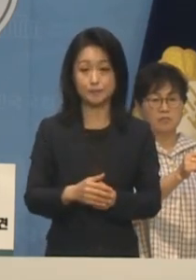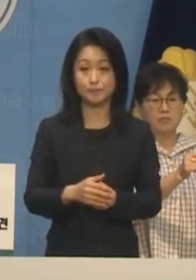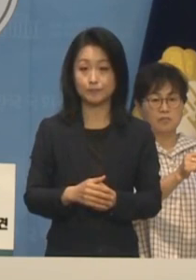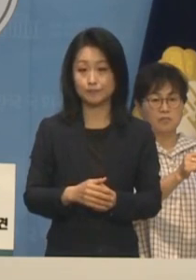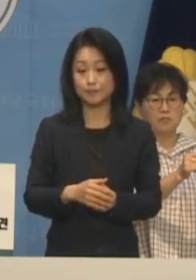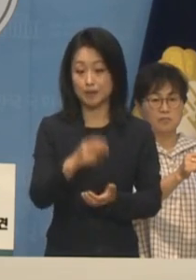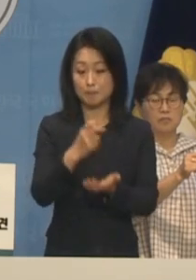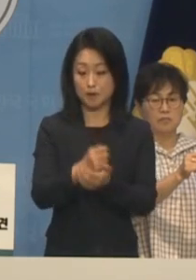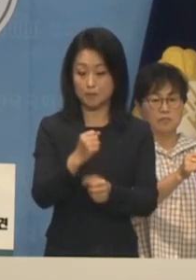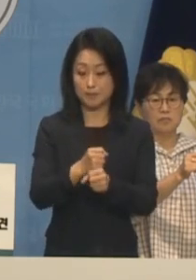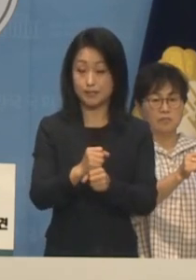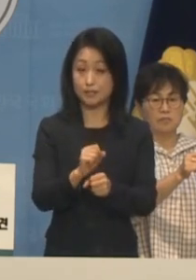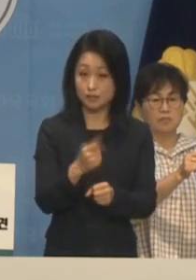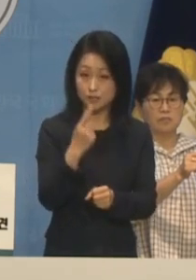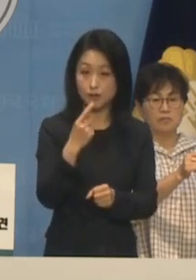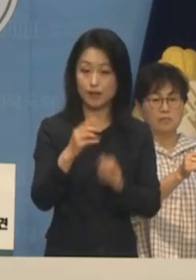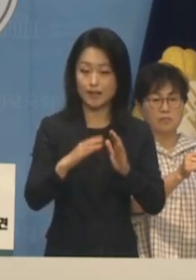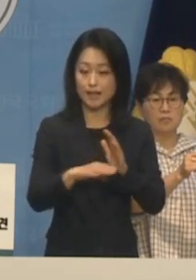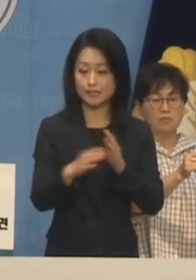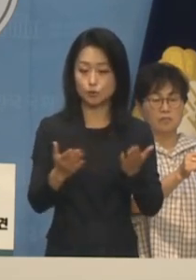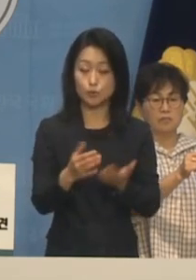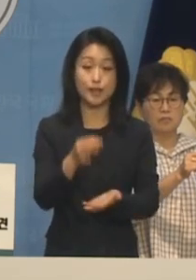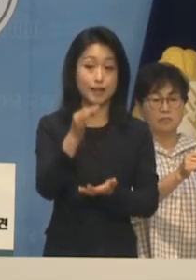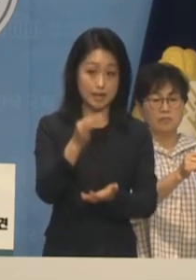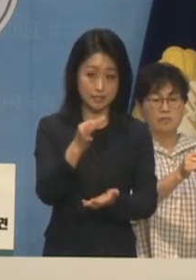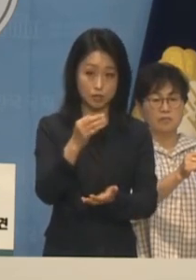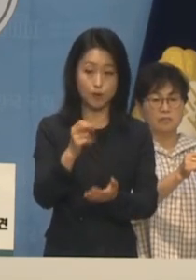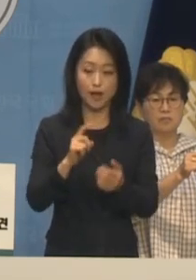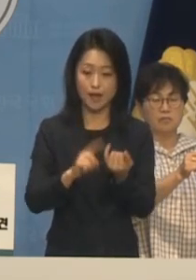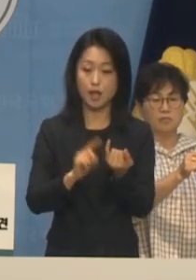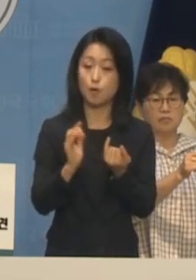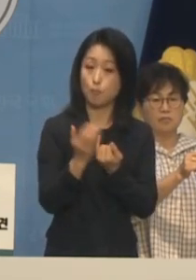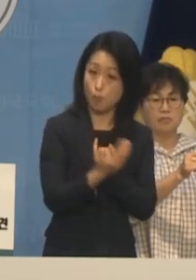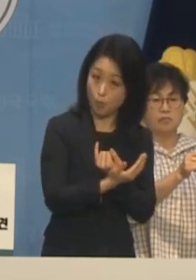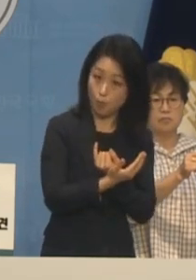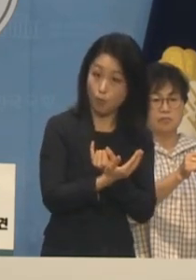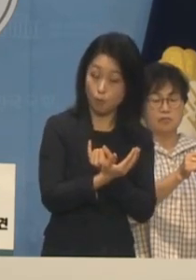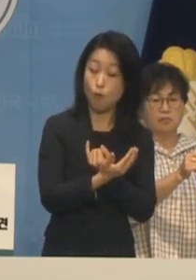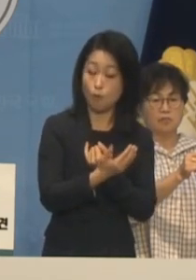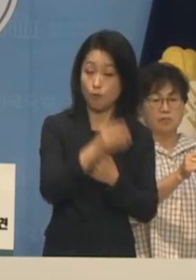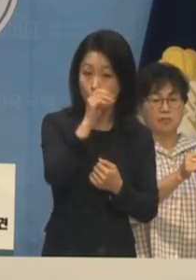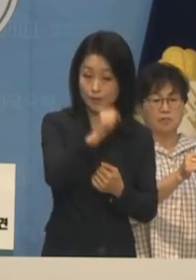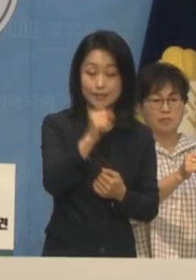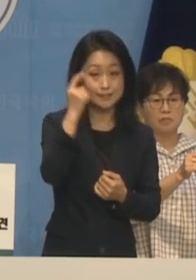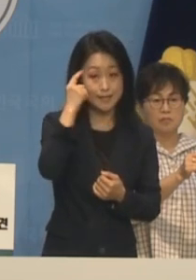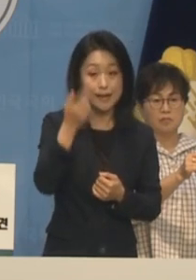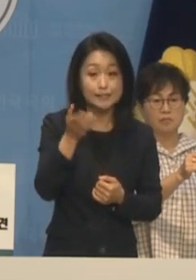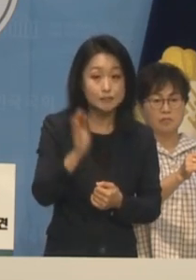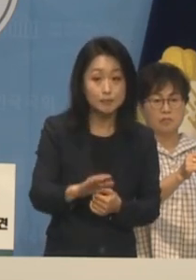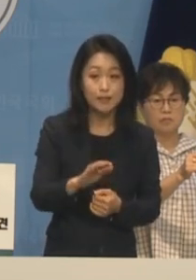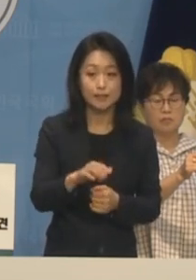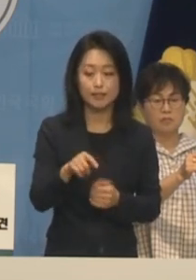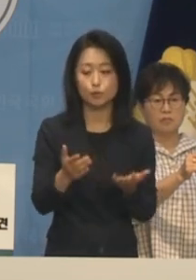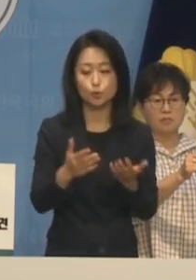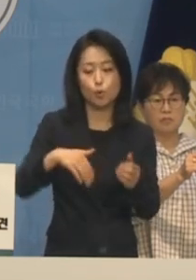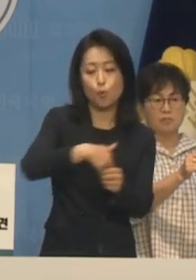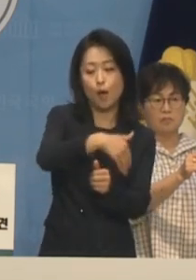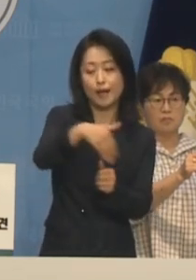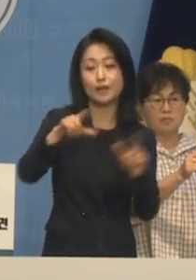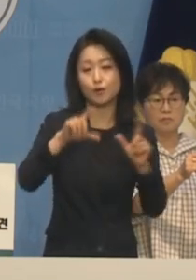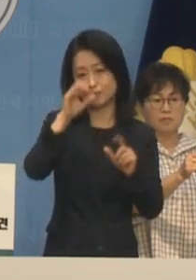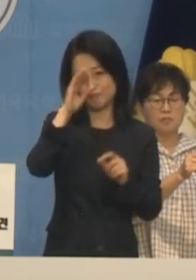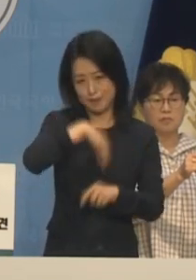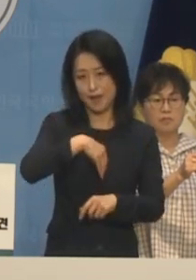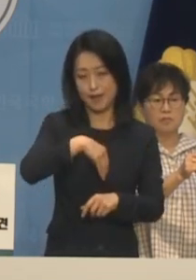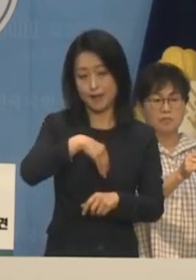제정으로 가사노동의 가치와 가사노동자 보호에 대한 인식이 많이 높아졌지만 아직 가사노동자의 노동 환경은